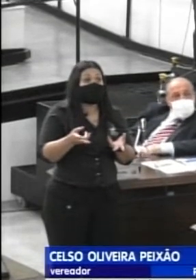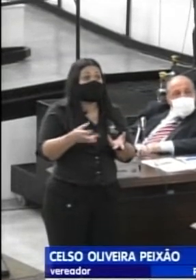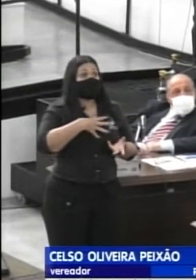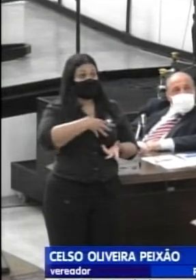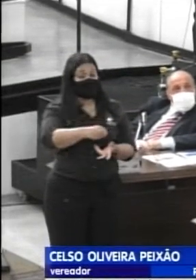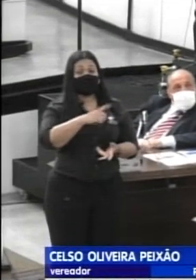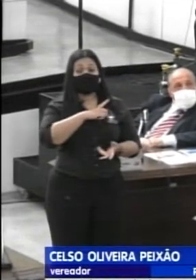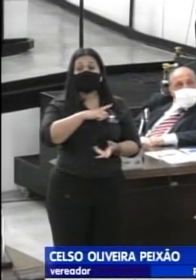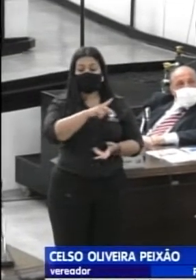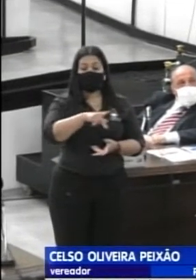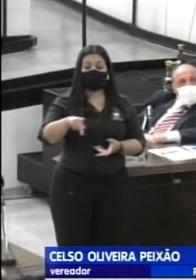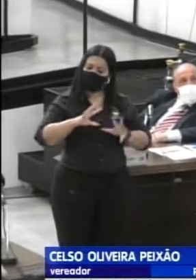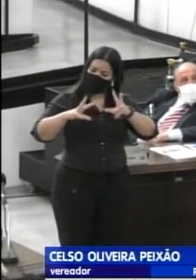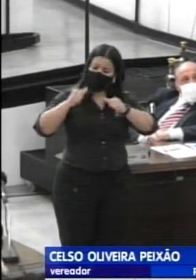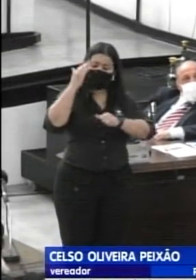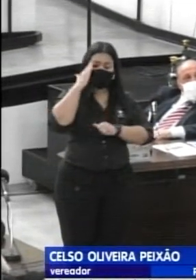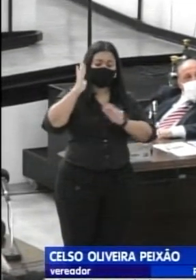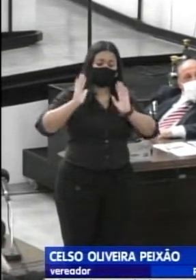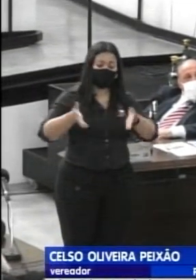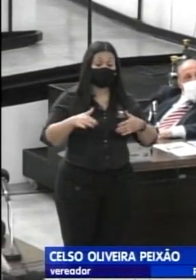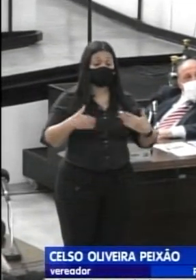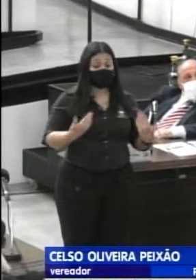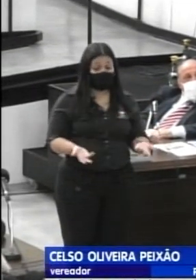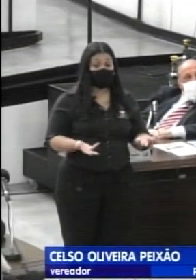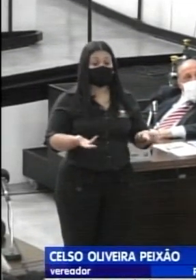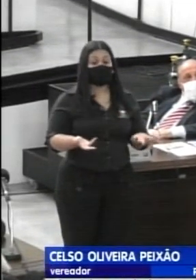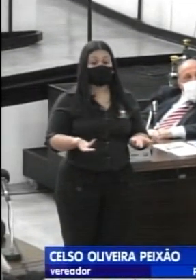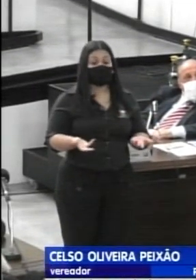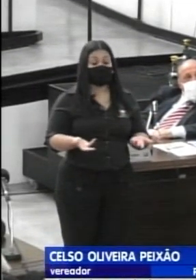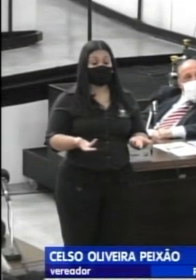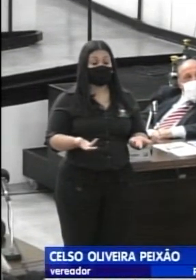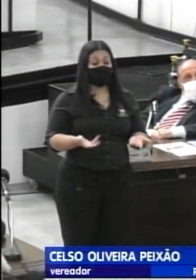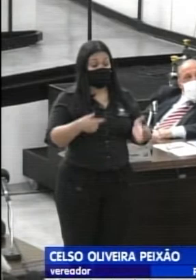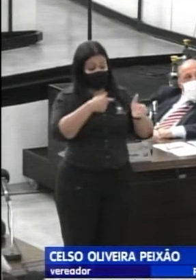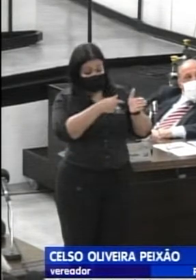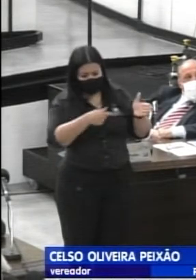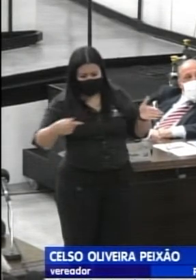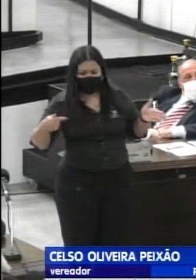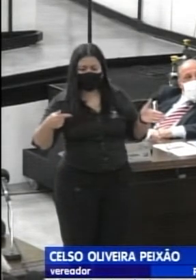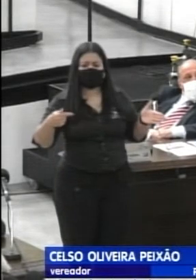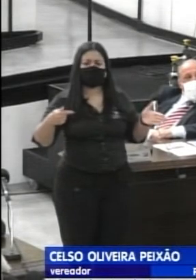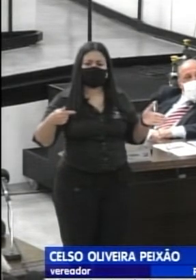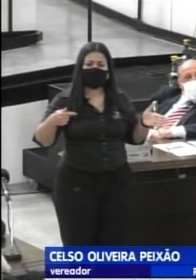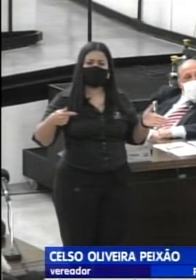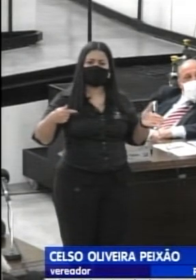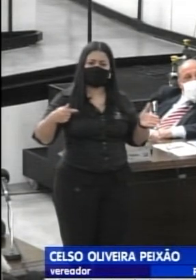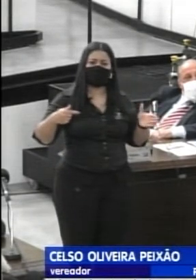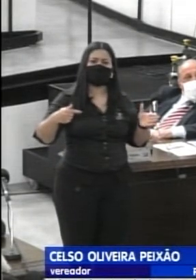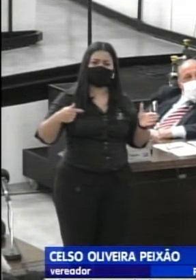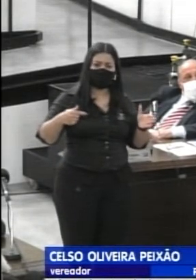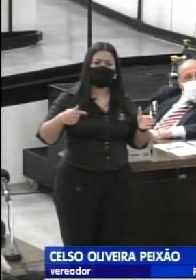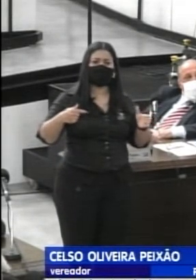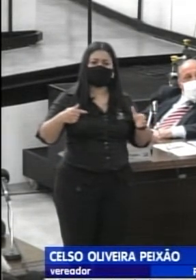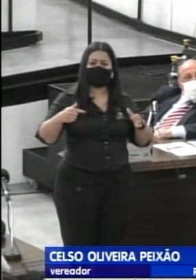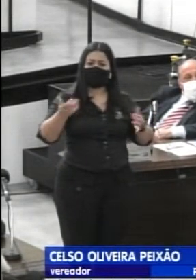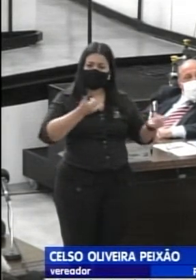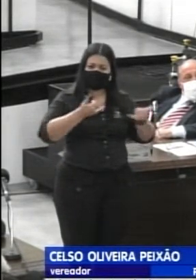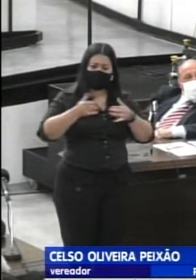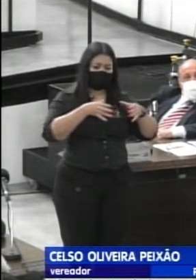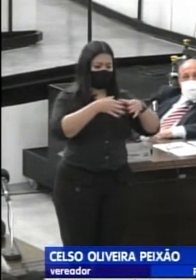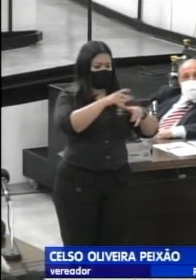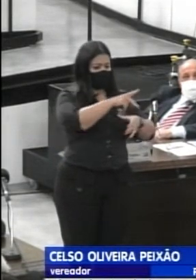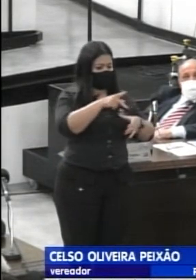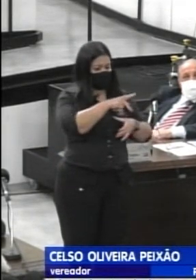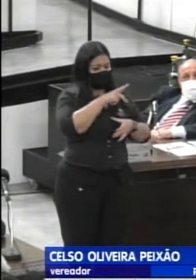né? Todos já sabem. E essa semana eu recebi umas mensagens de umas mães que estão no grupo de professores,